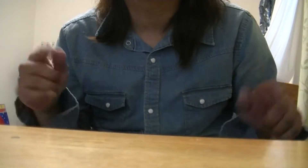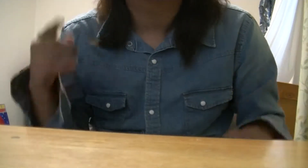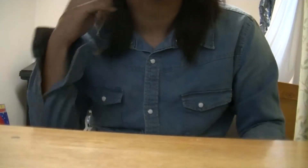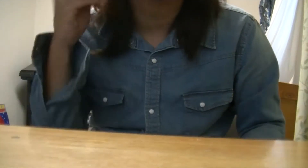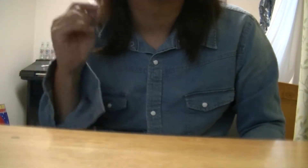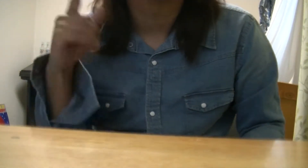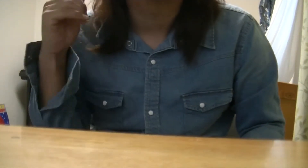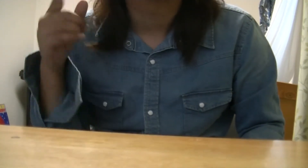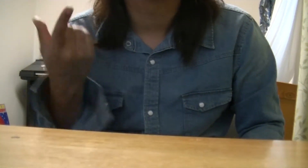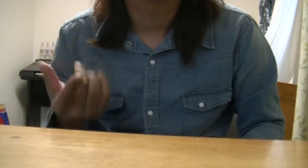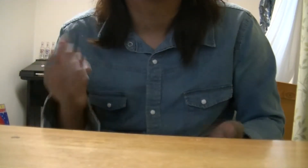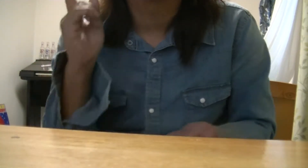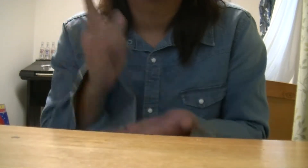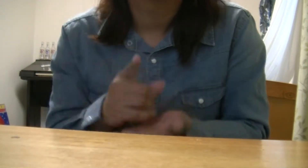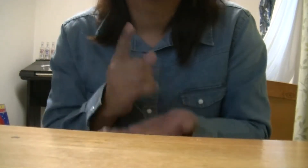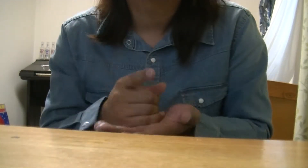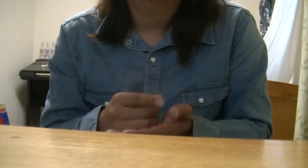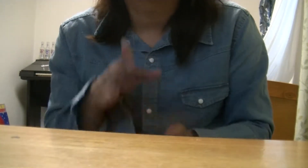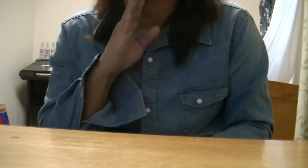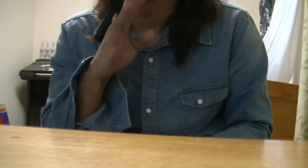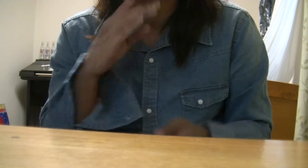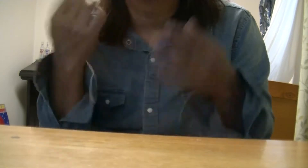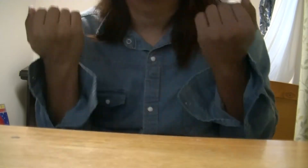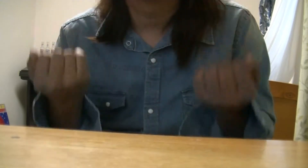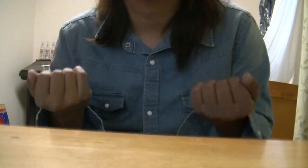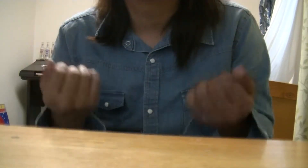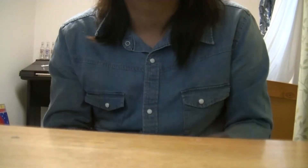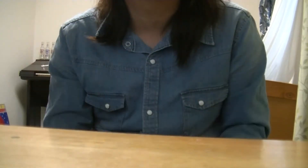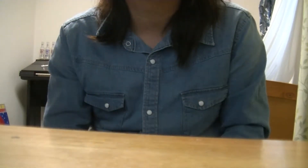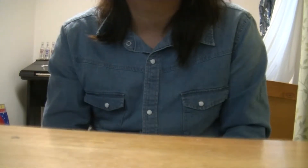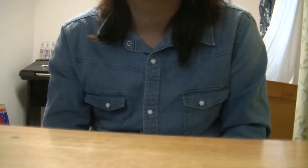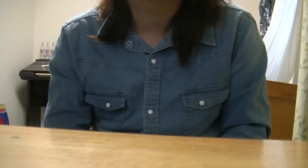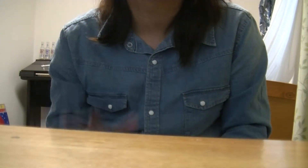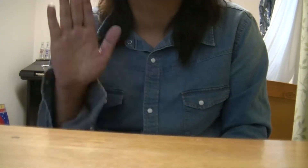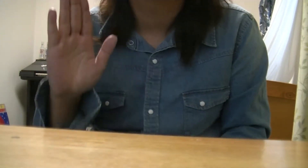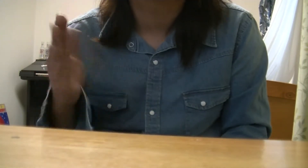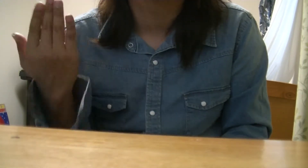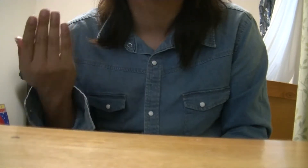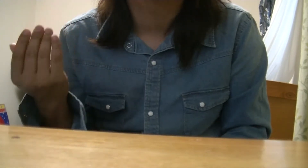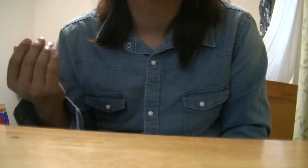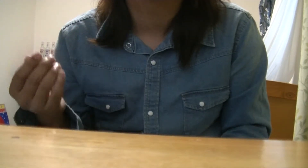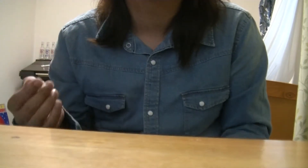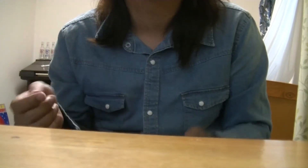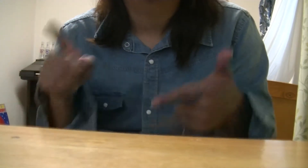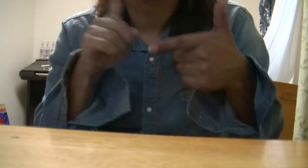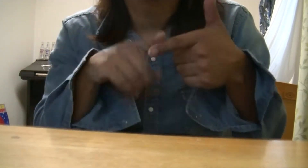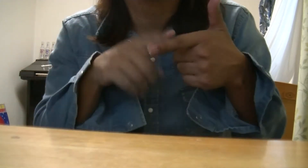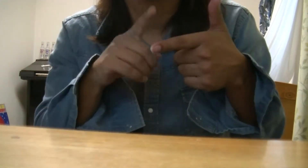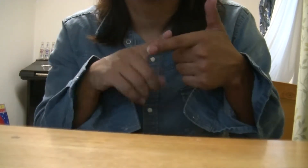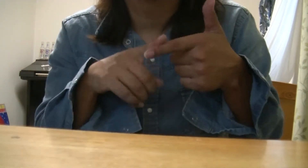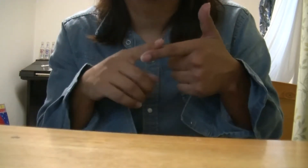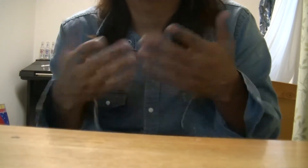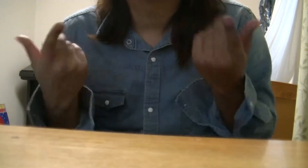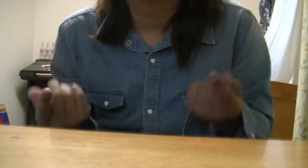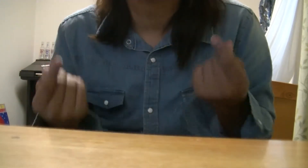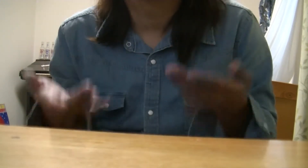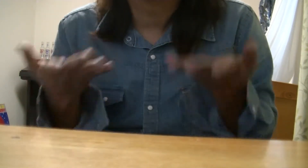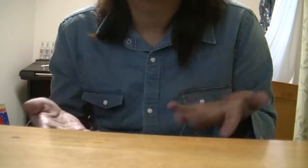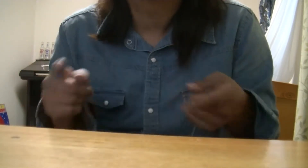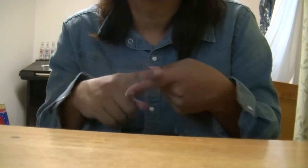だと思います。でも現実にいらっしゃるんです。かと思えばこの方と同じ家に生まれ、同じ教育を受け、同じ会社で働いている B